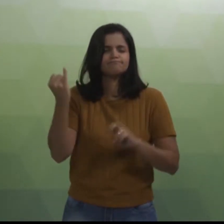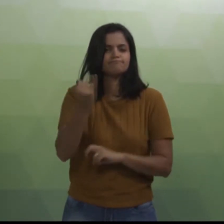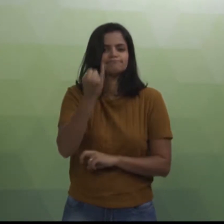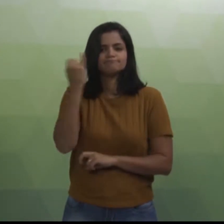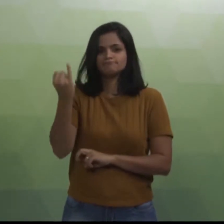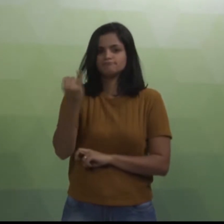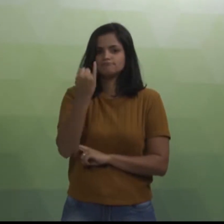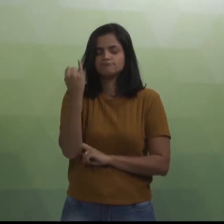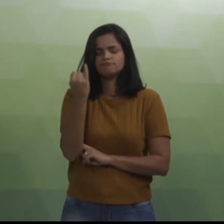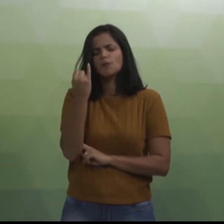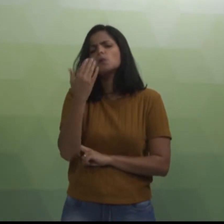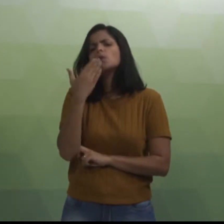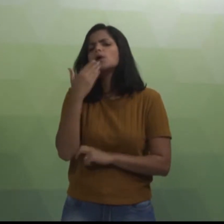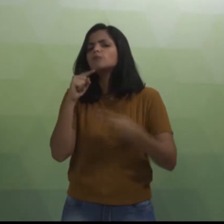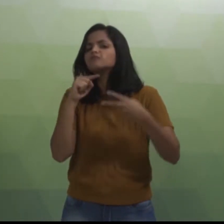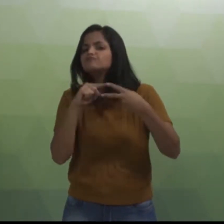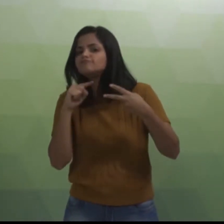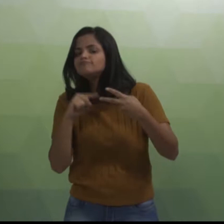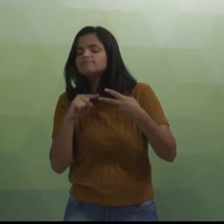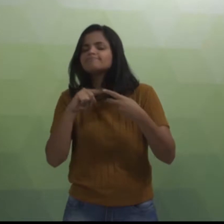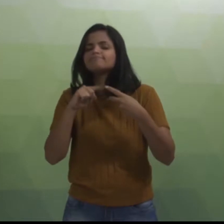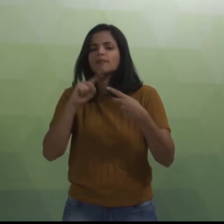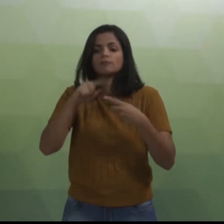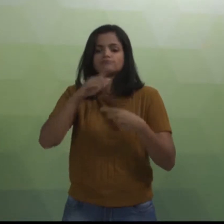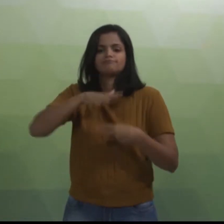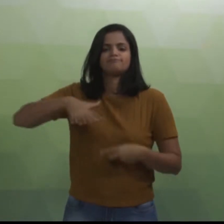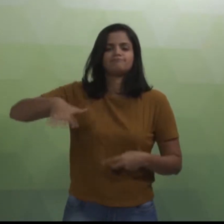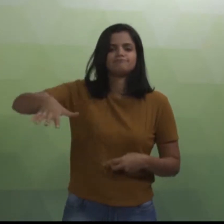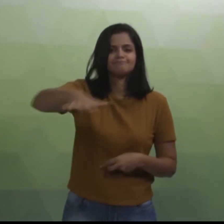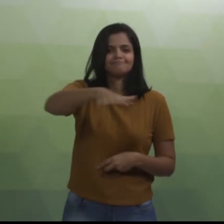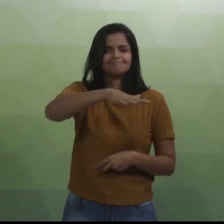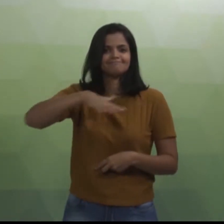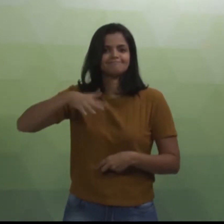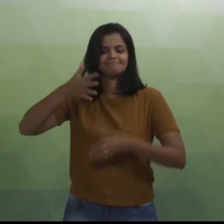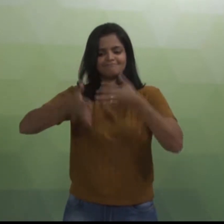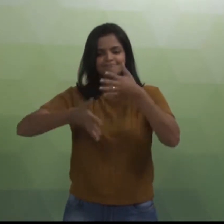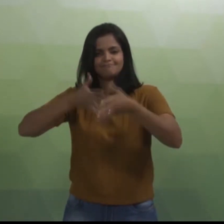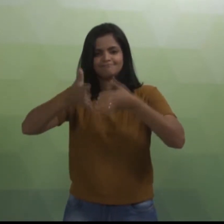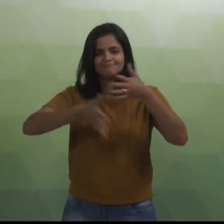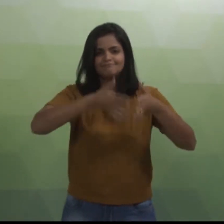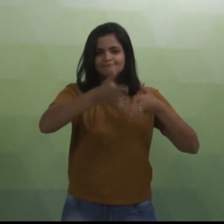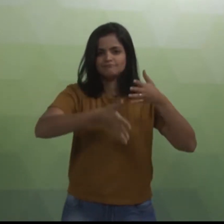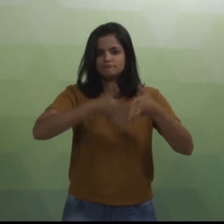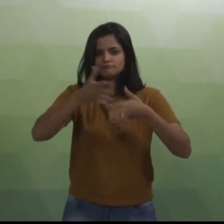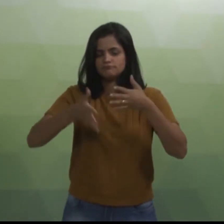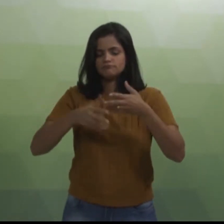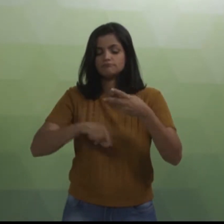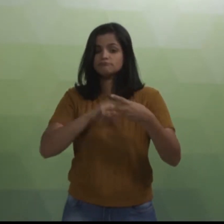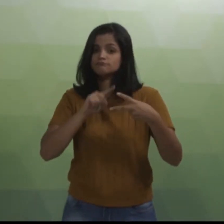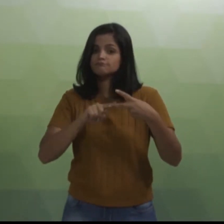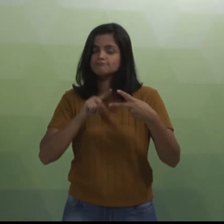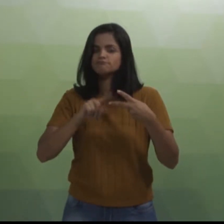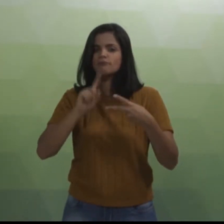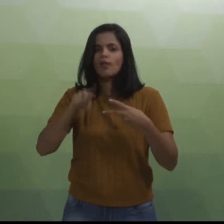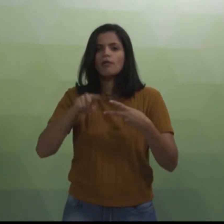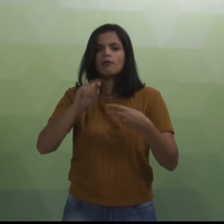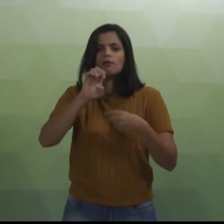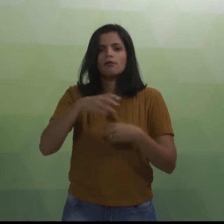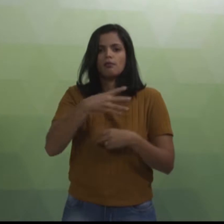onde ensinaremos sobre temáticas muito importantes, dentre elas, o espaço nas línguas de